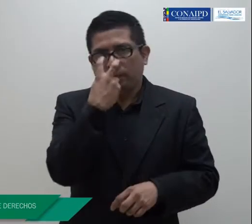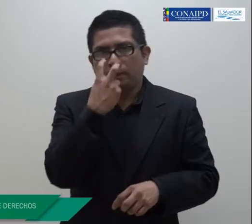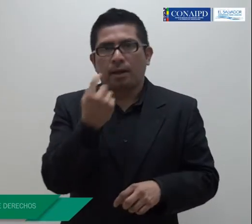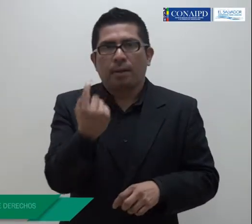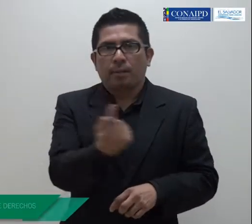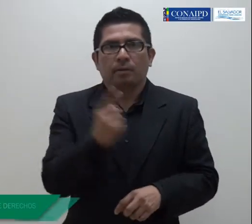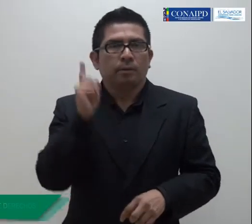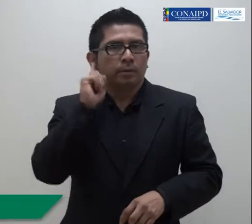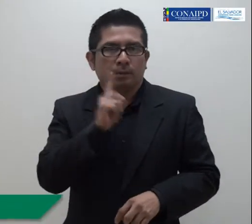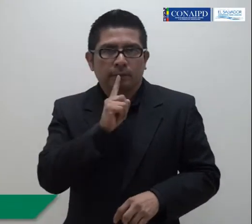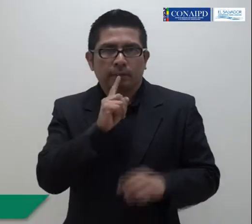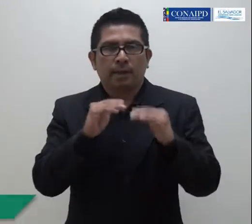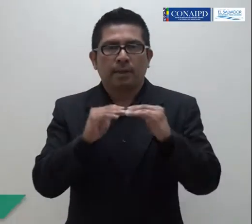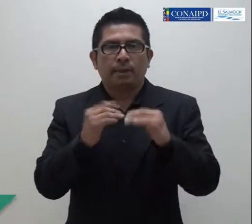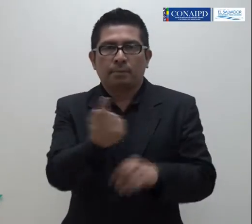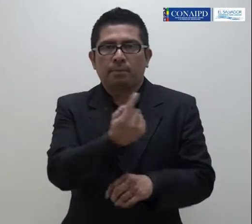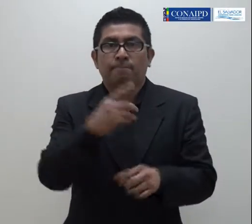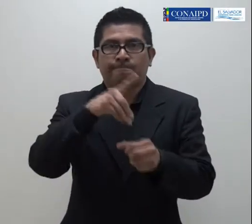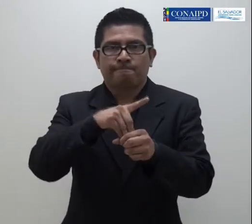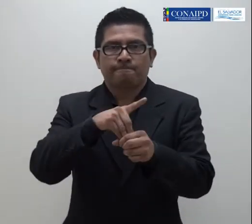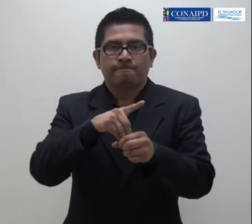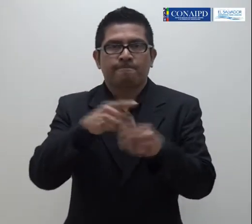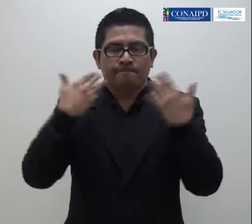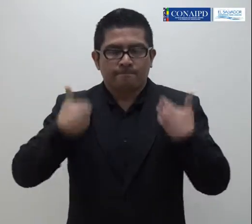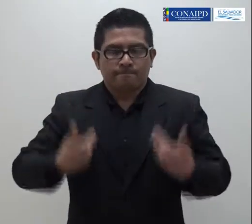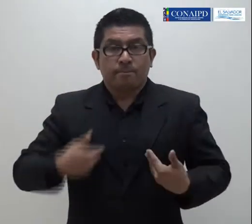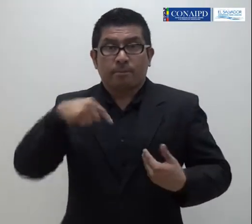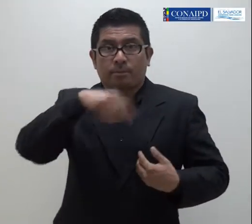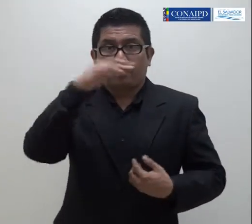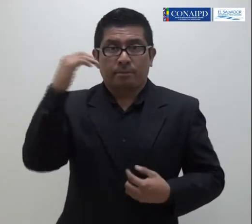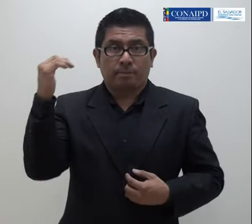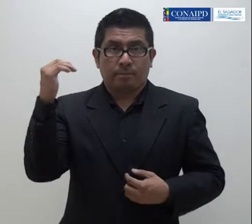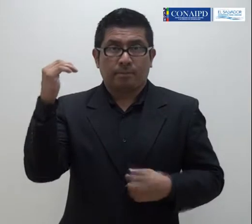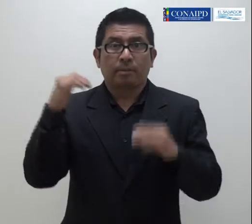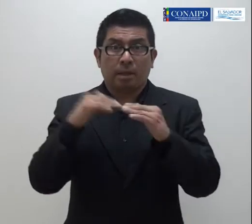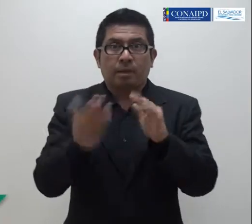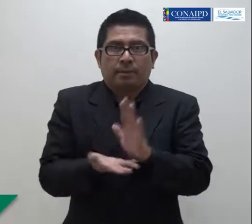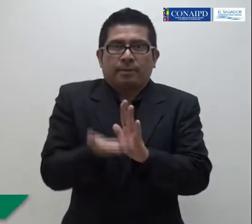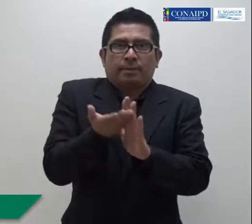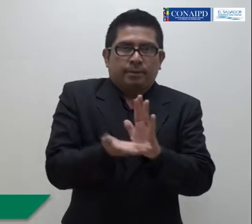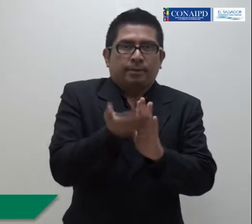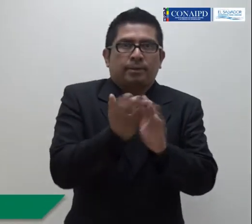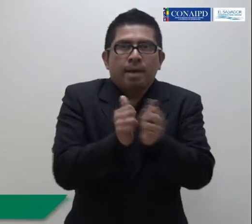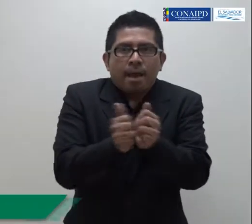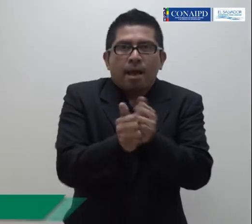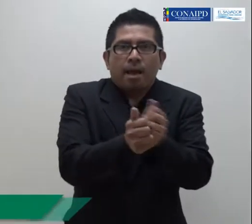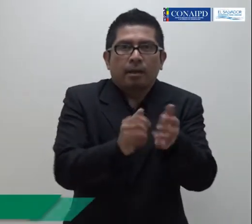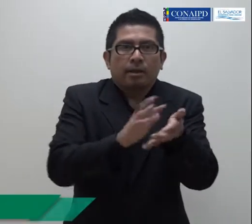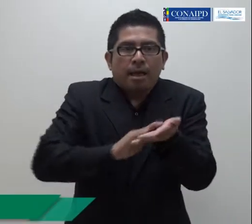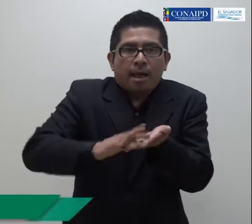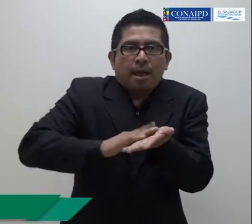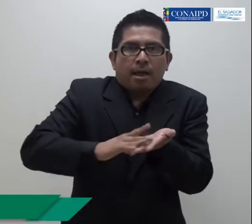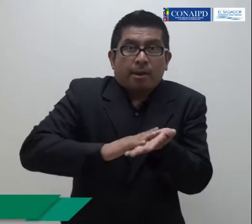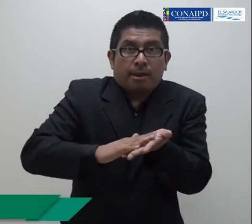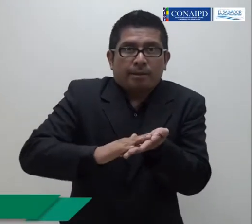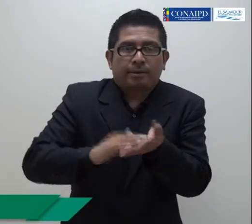personas sordas y las personas con discapacidad física en el país, además del desarrollo de un concurso de lectoescritura en braille, un conversatorio